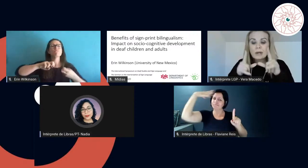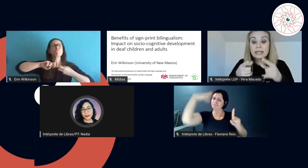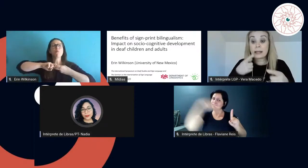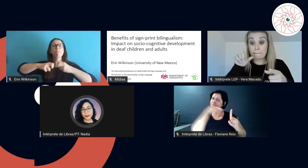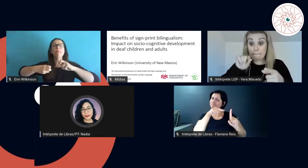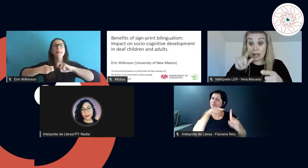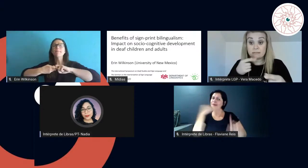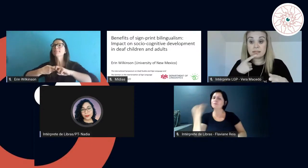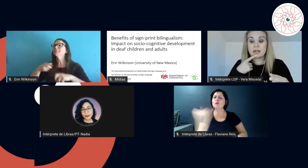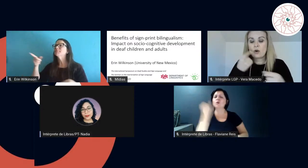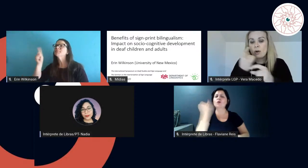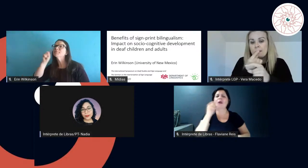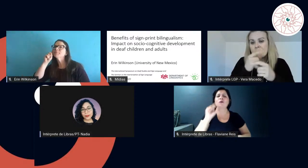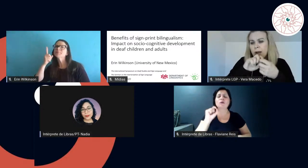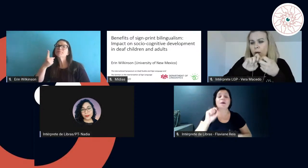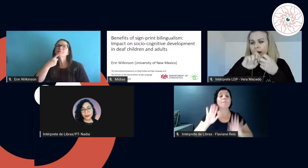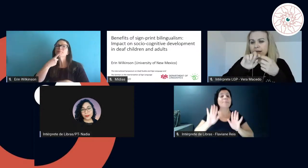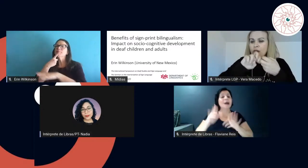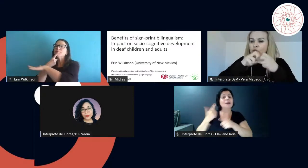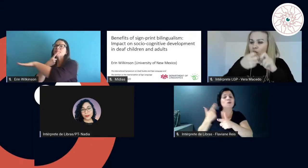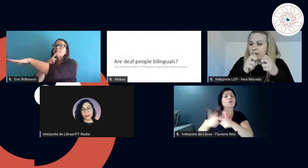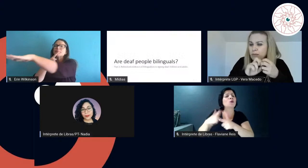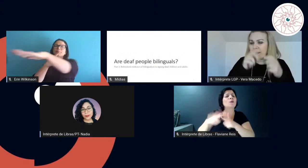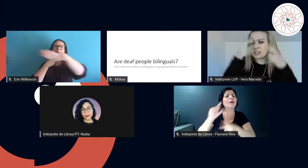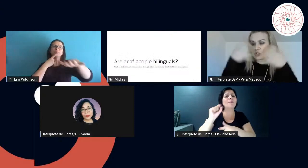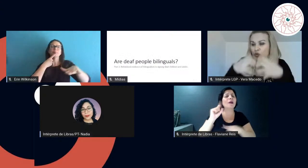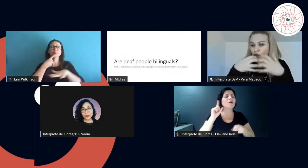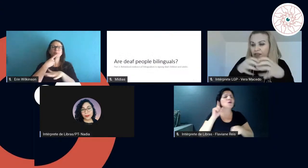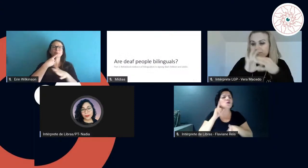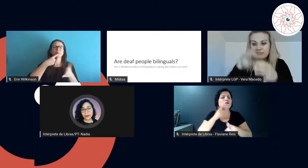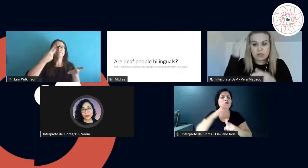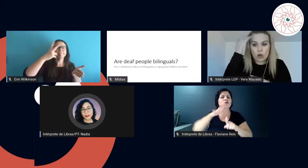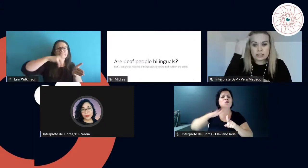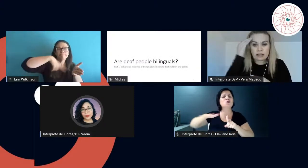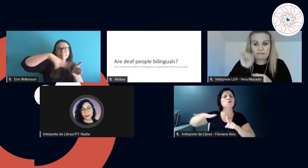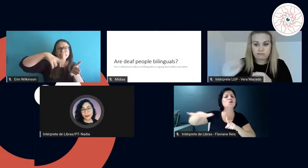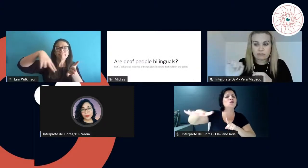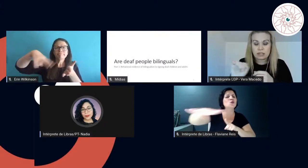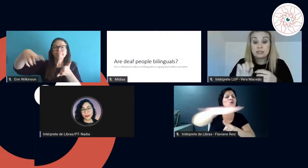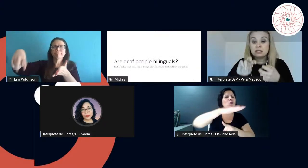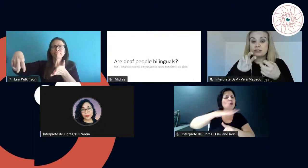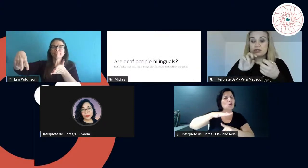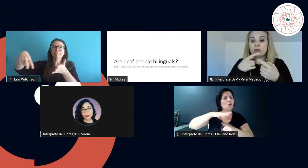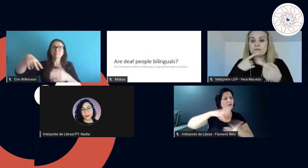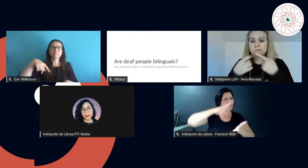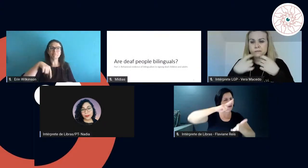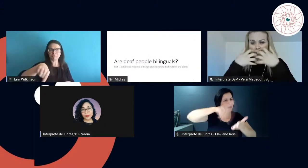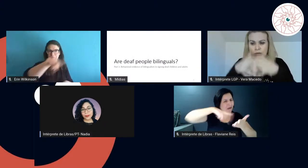cognitivas inerentes a ela. São questões